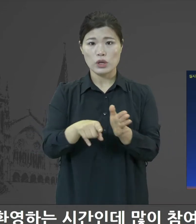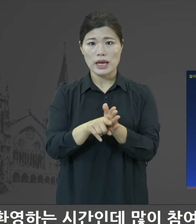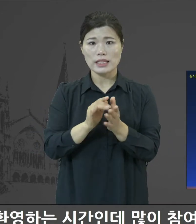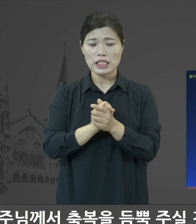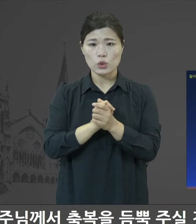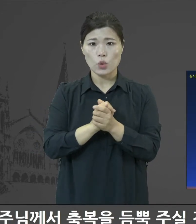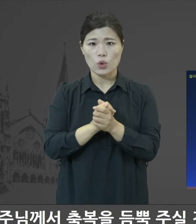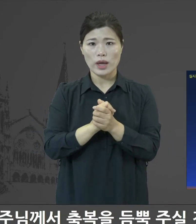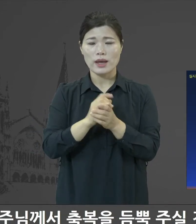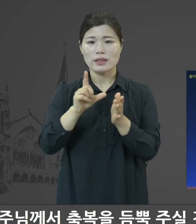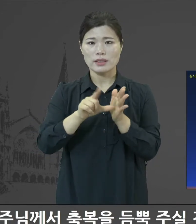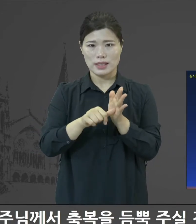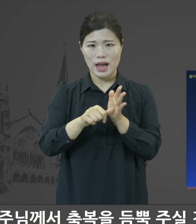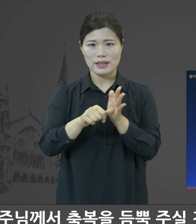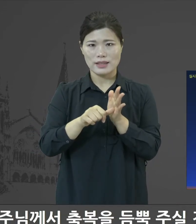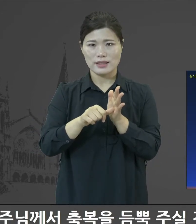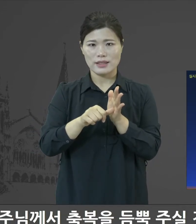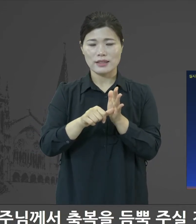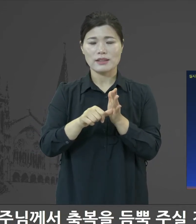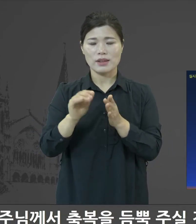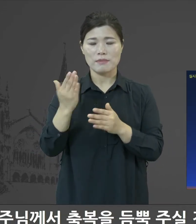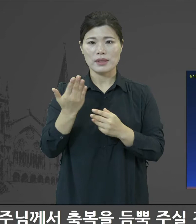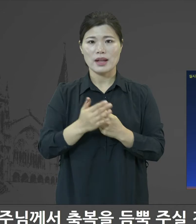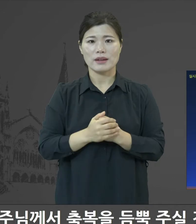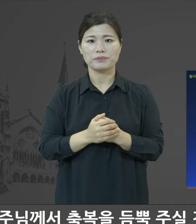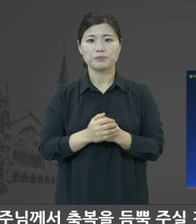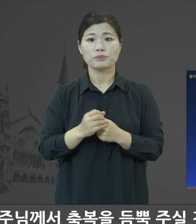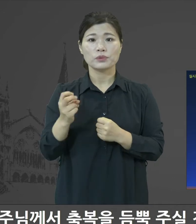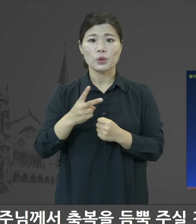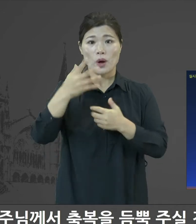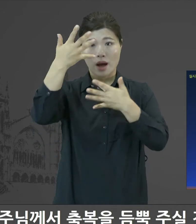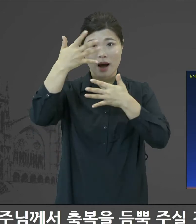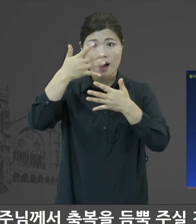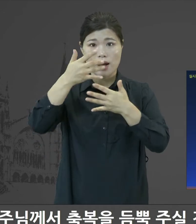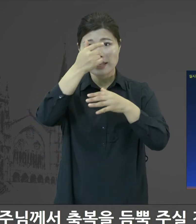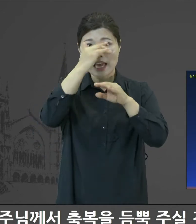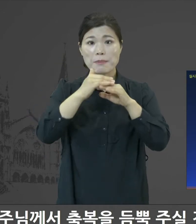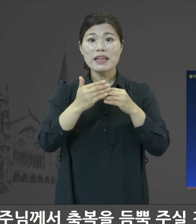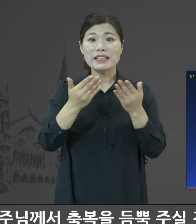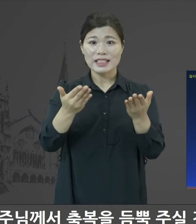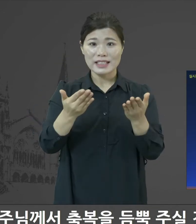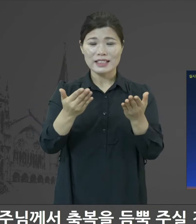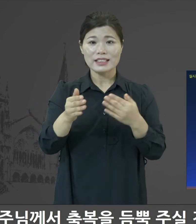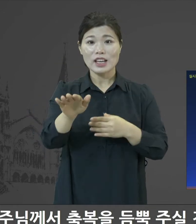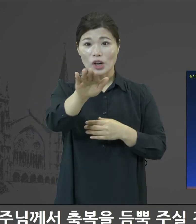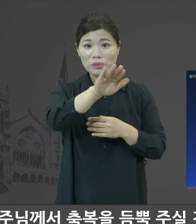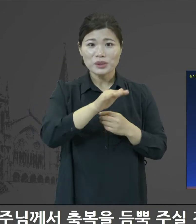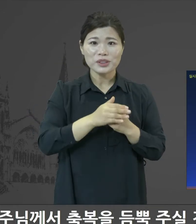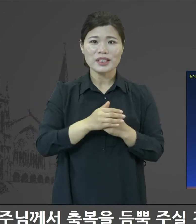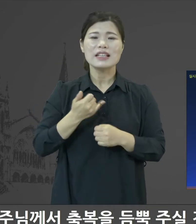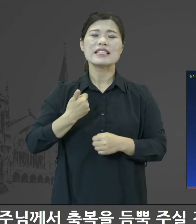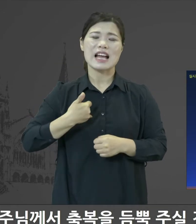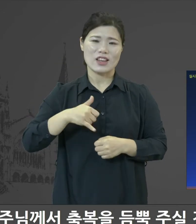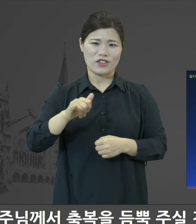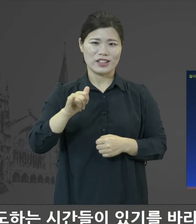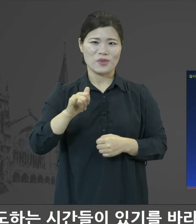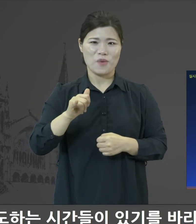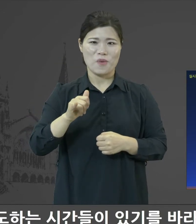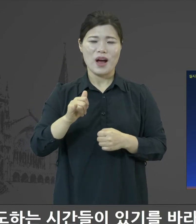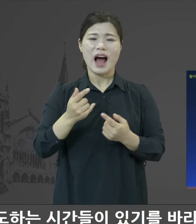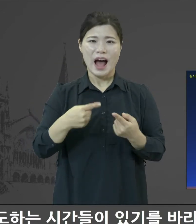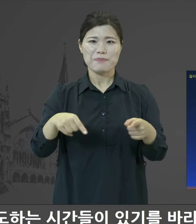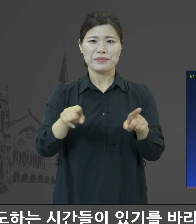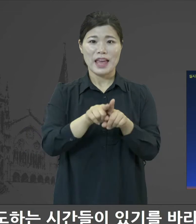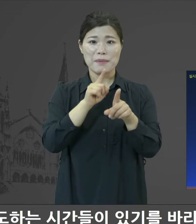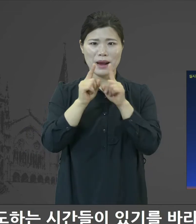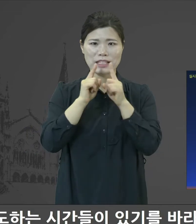기도하는 시간들 있기를 바라고요. 또 비대면으로 우리 함께하고 있는 우리 자녀들도 이 시간 말씀에